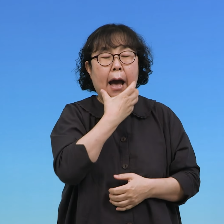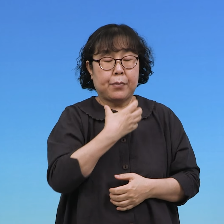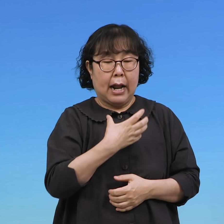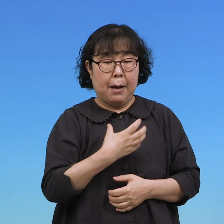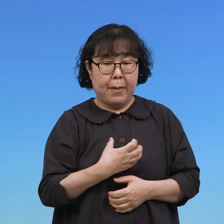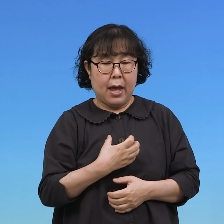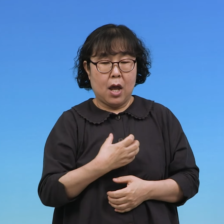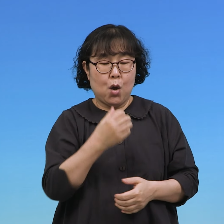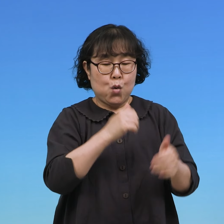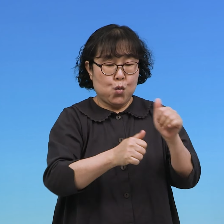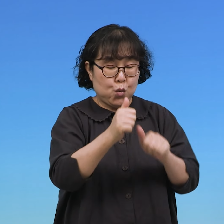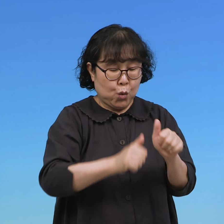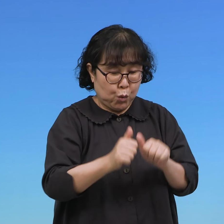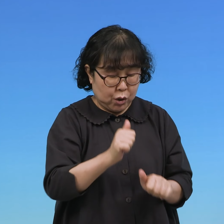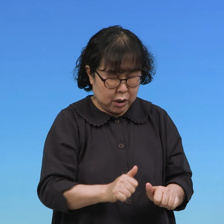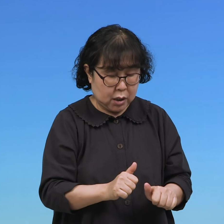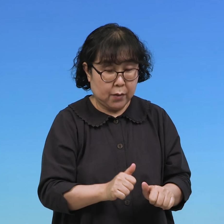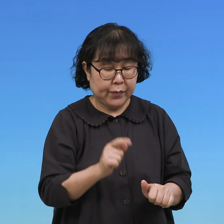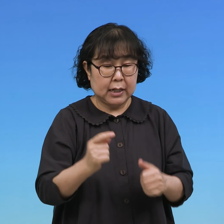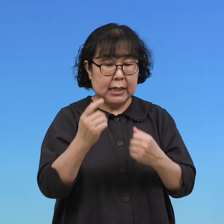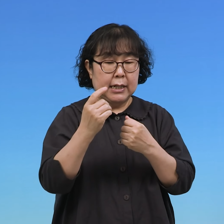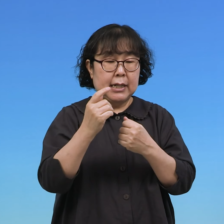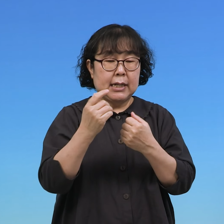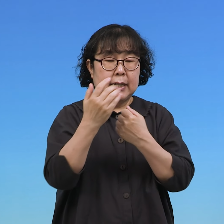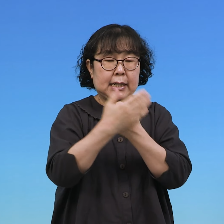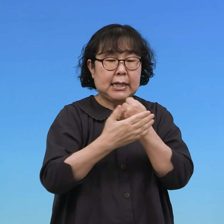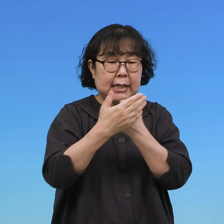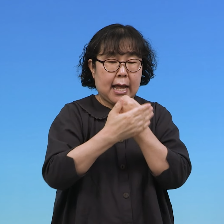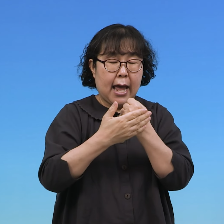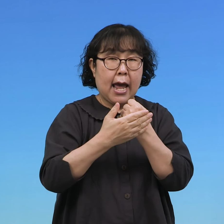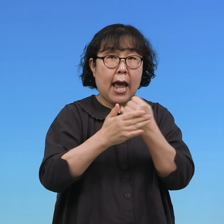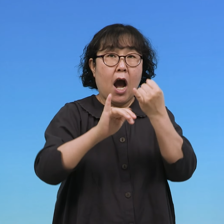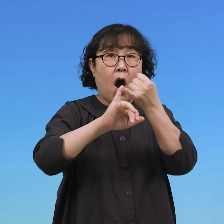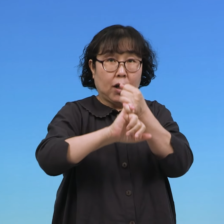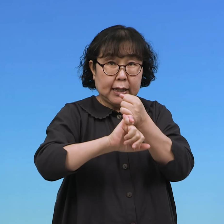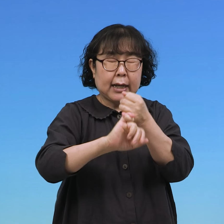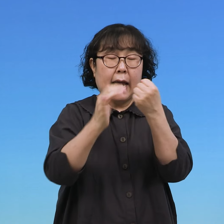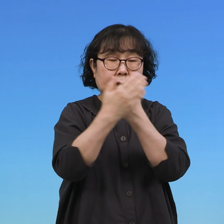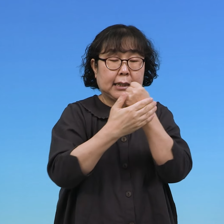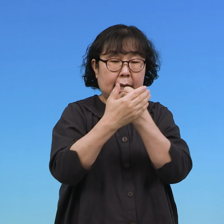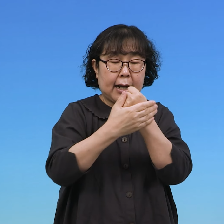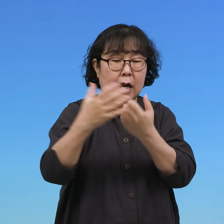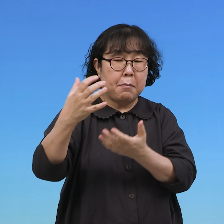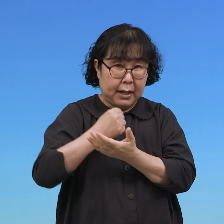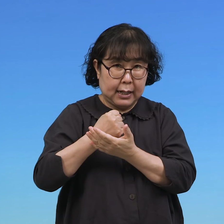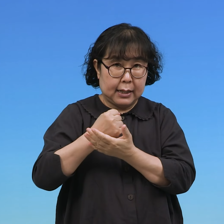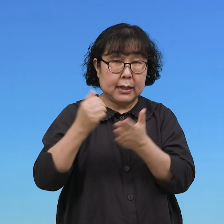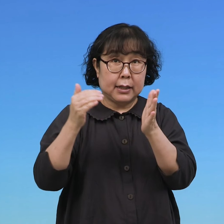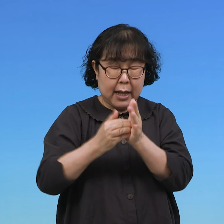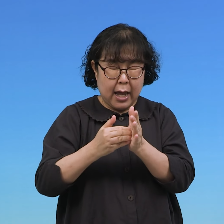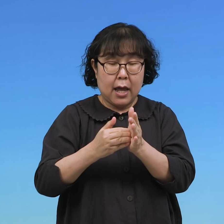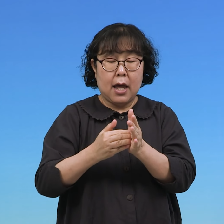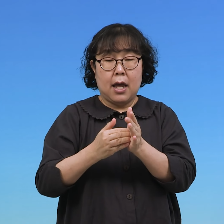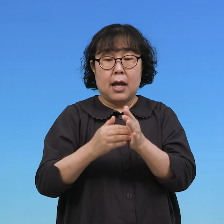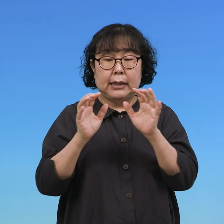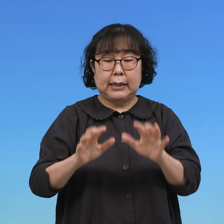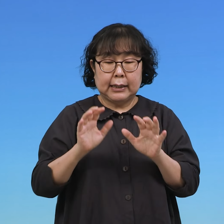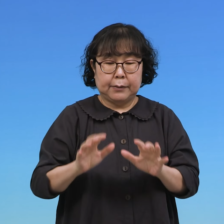그 언약의 혜택을 입는 수혜자로 묘사를 주로 하셨는데, 이 본문 19절에